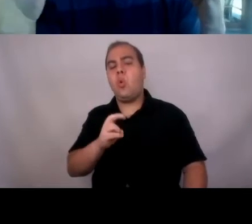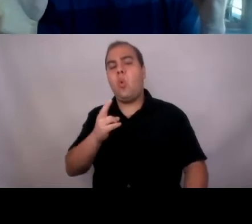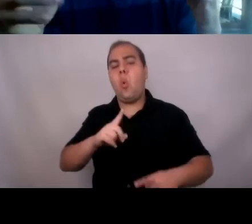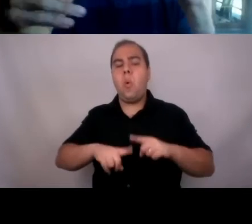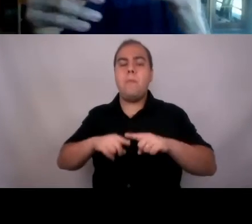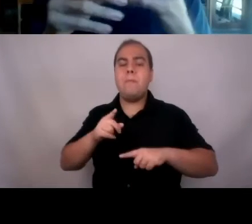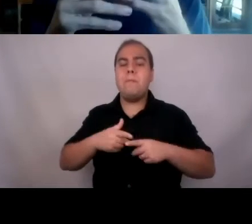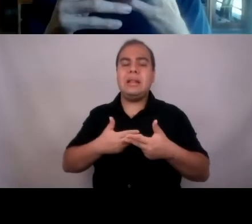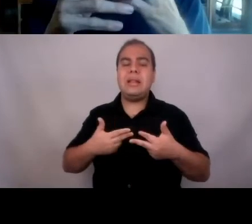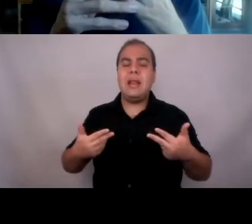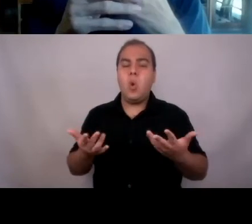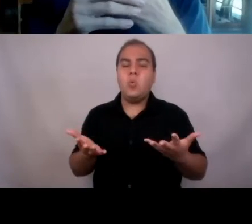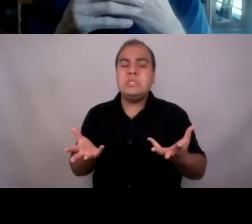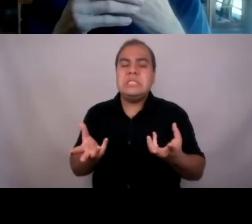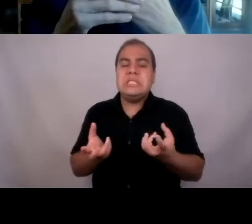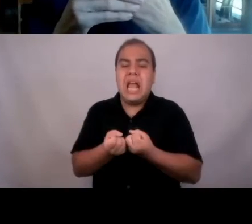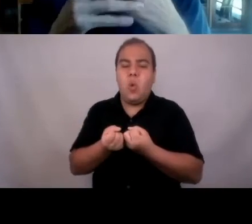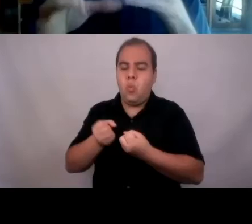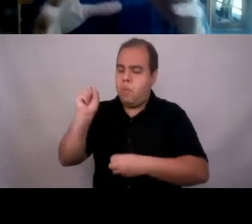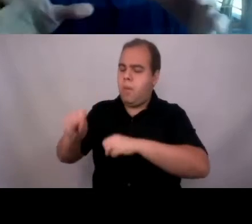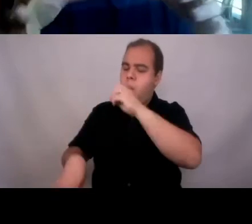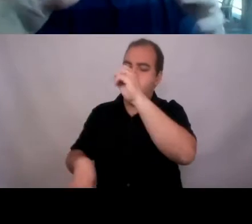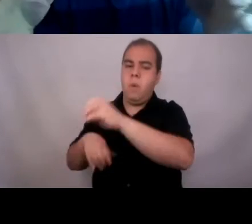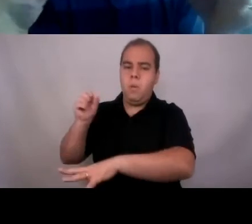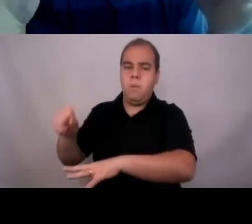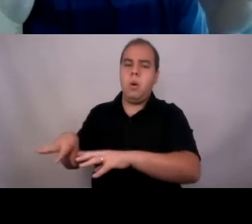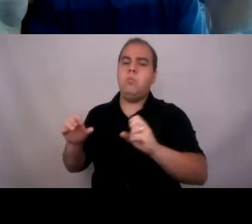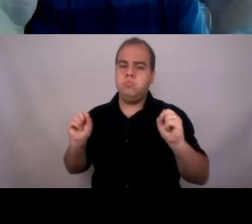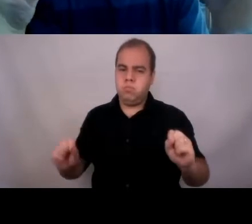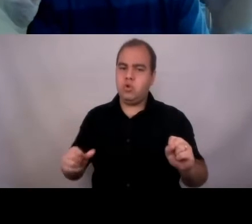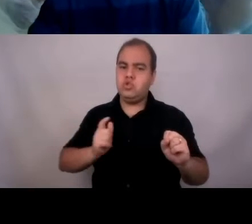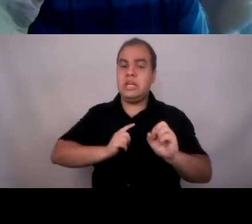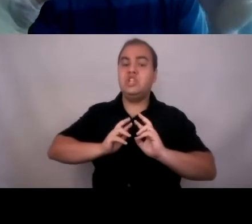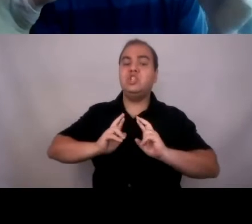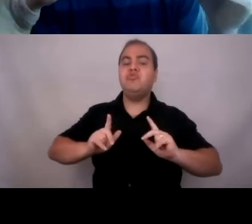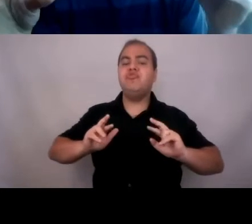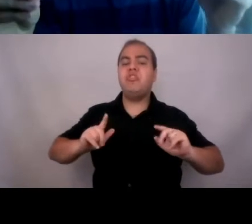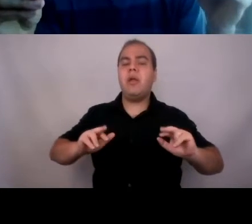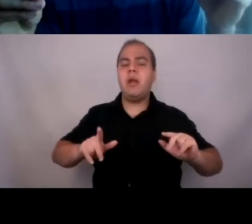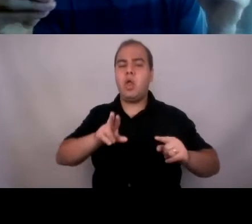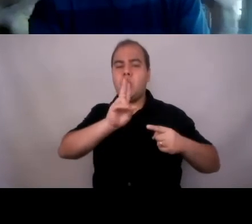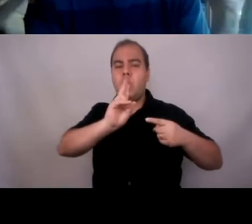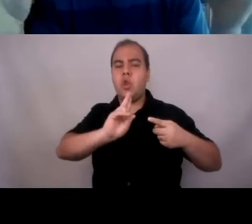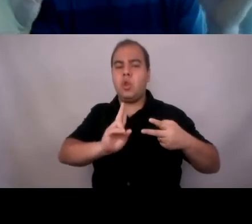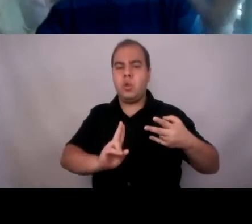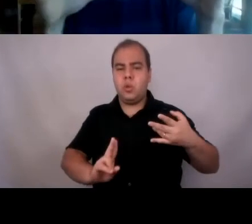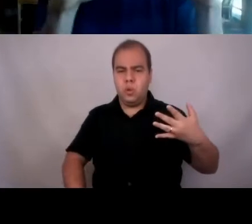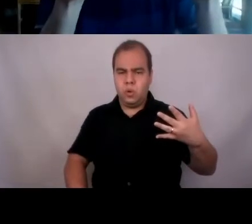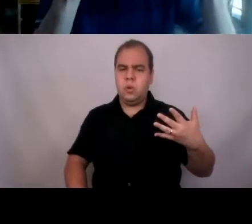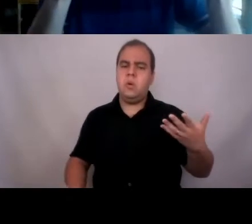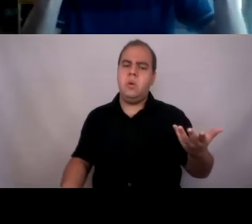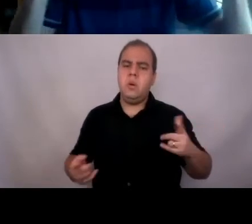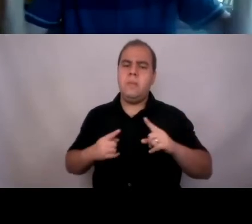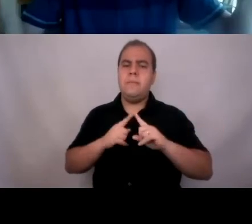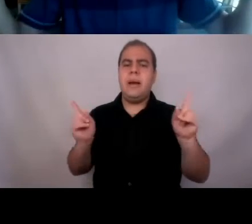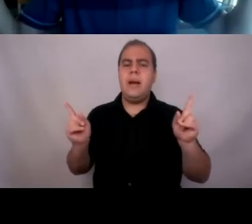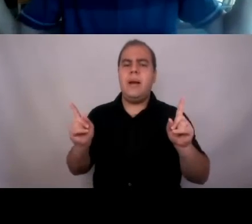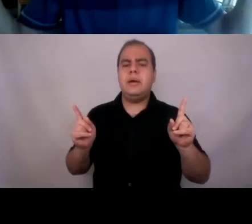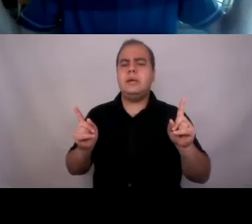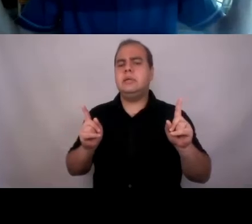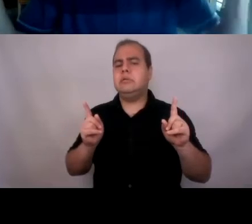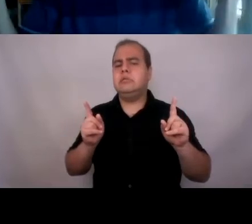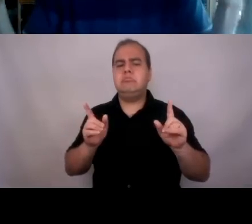orgânica seca. Enfim, tem diferentes maneiras de dar nome para isso, mas basicamente a gente está